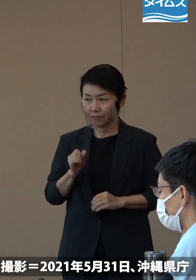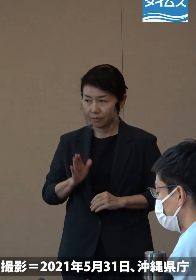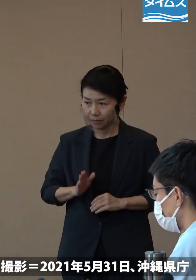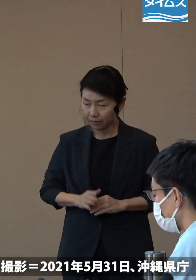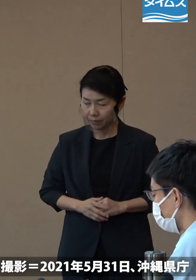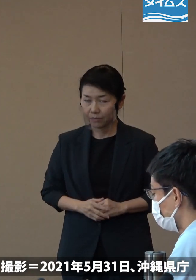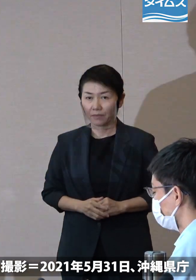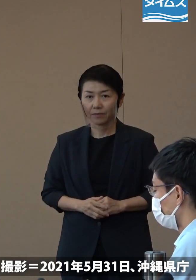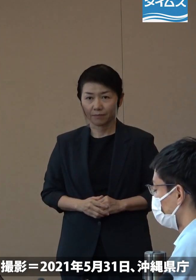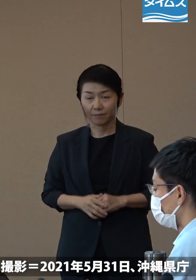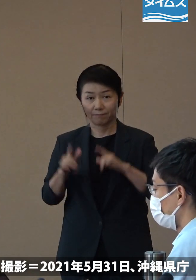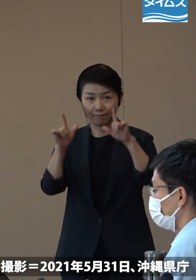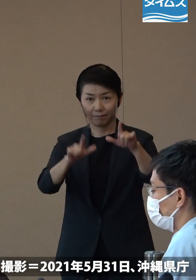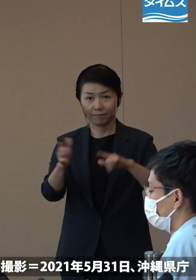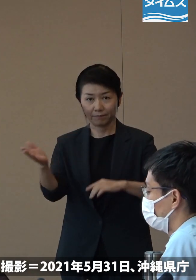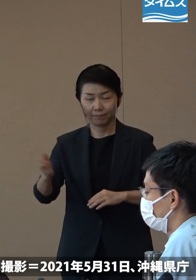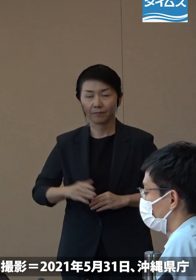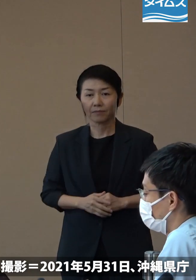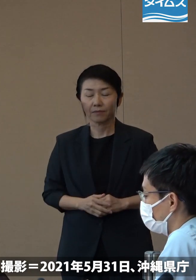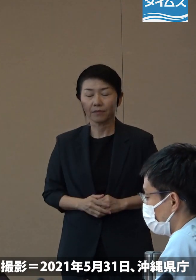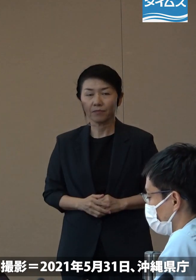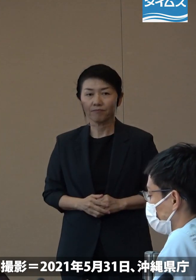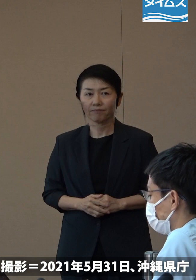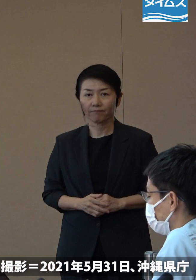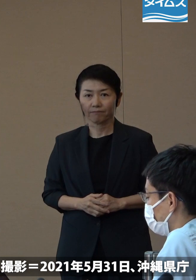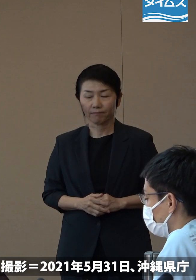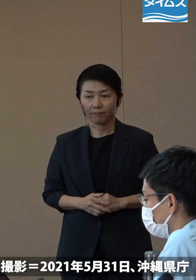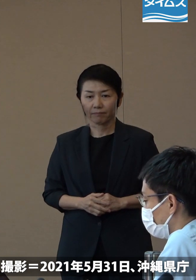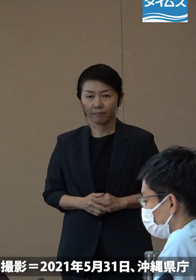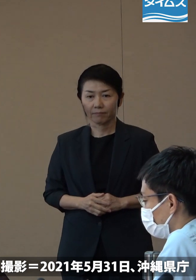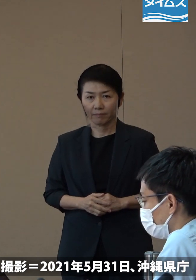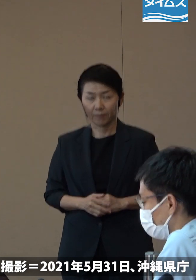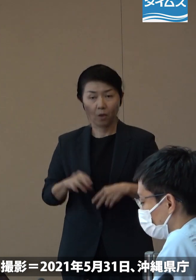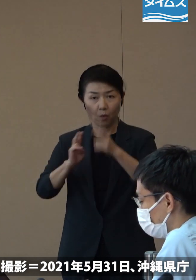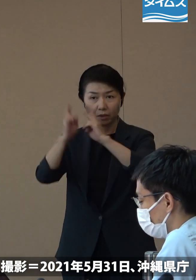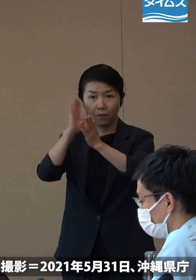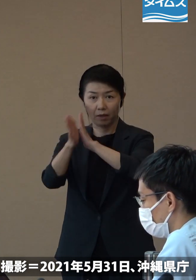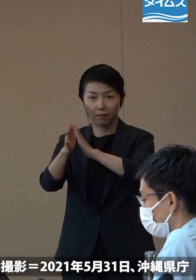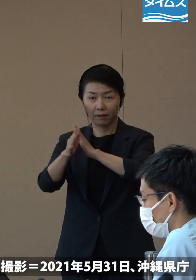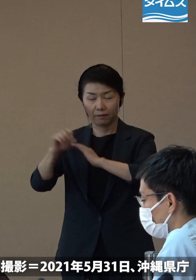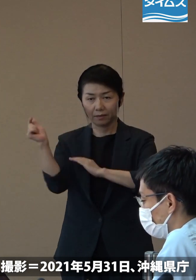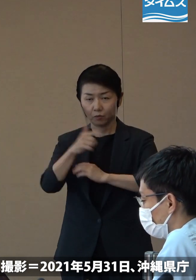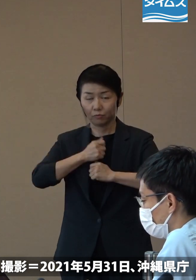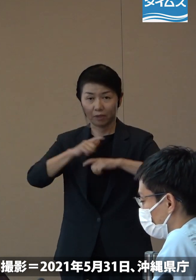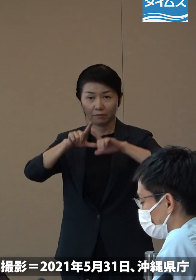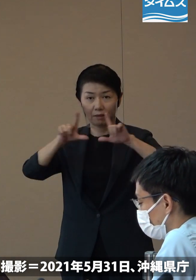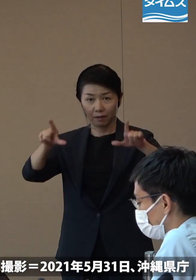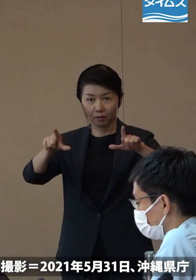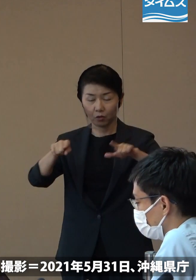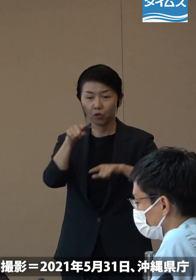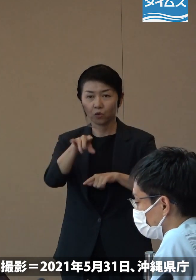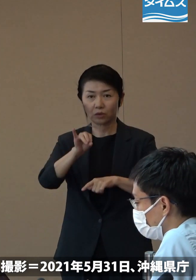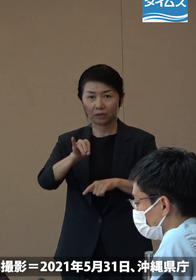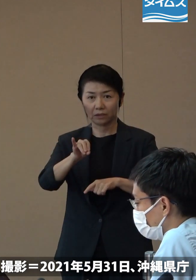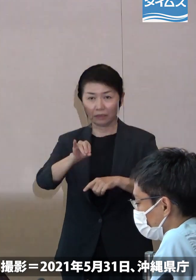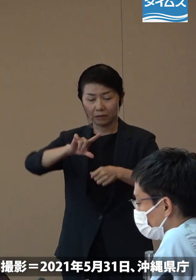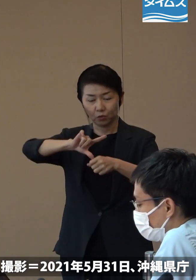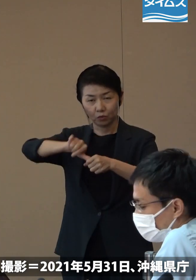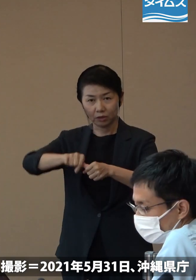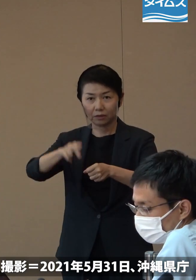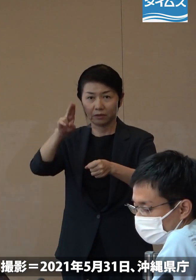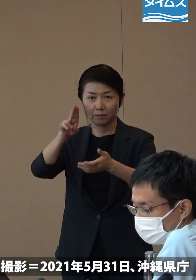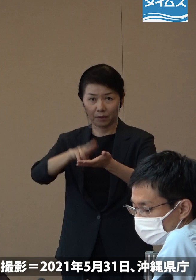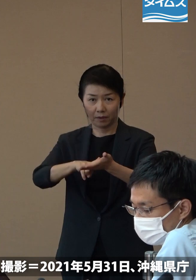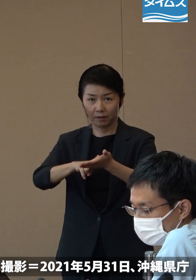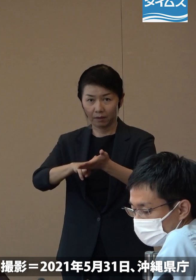。 はい、ではコメントをお願いいたします。沖縄県が緊急事態宣言の措置区域に指定され1週間